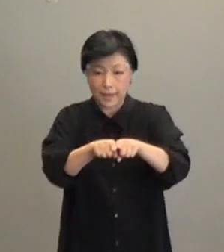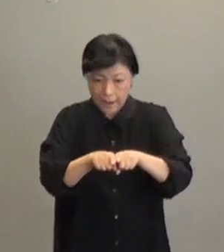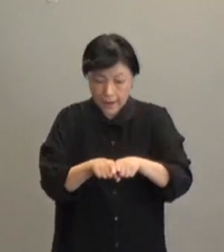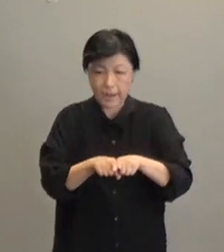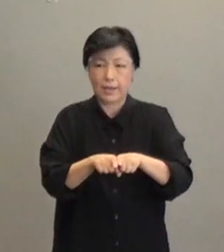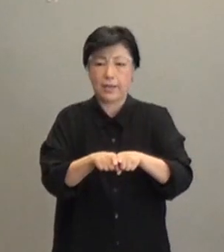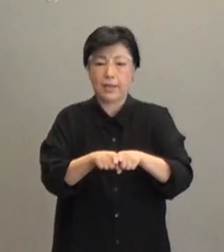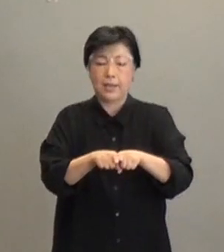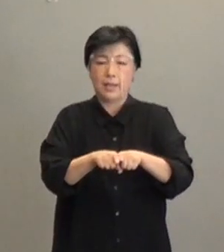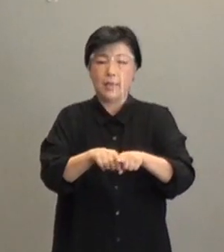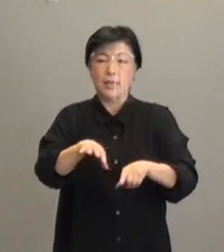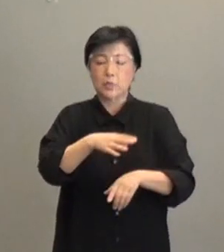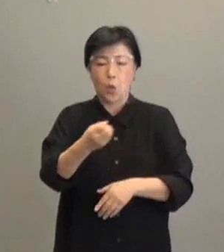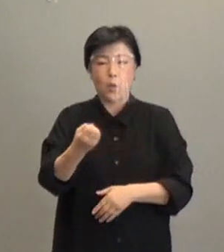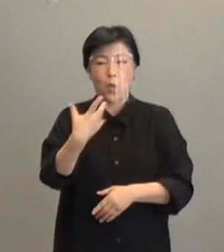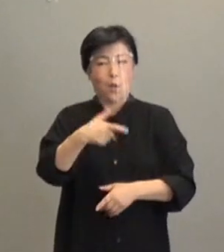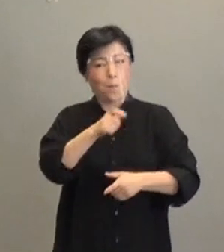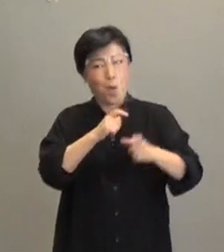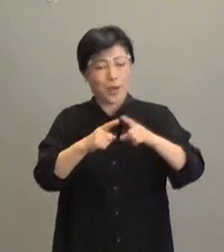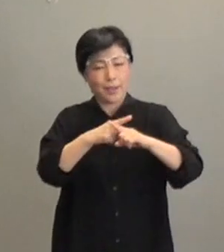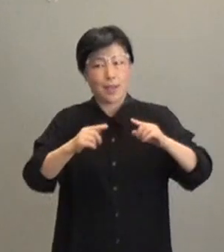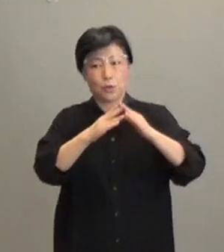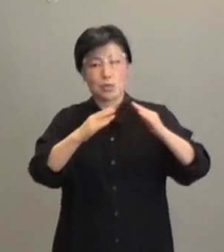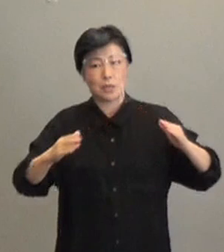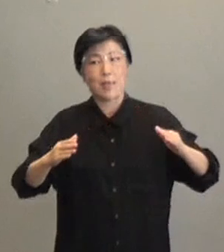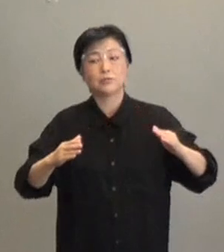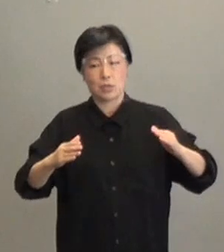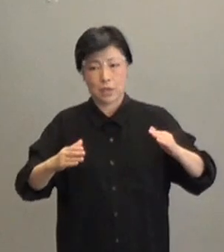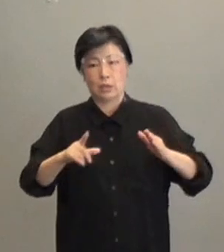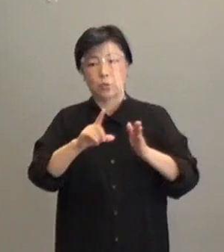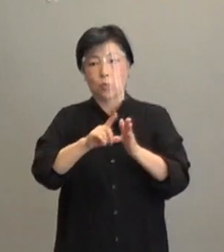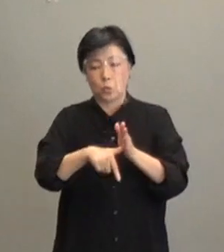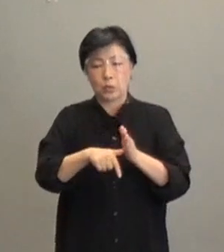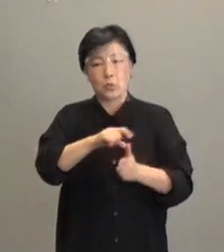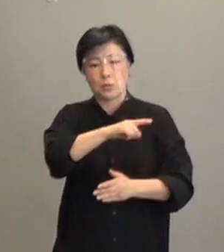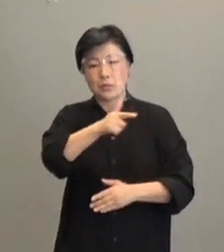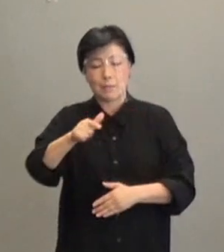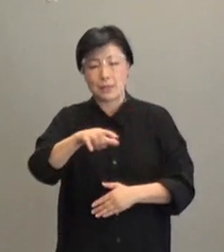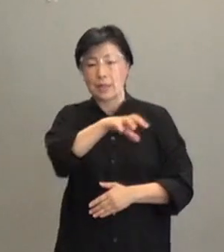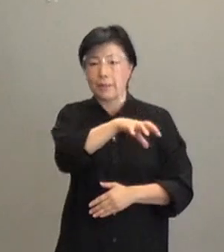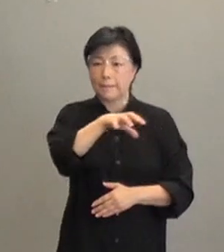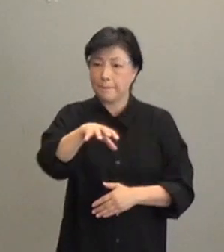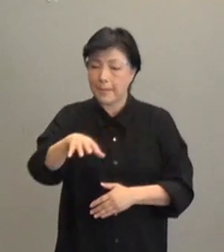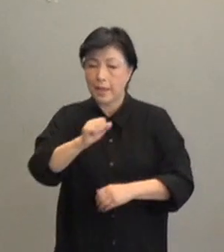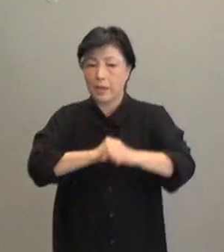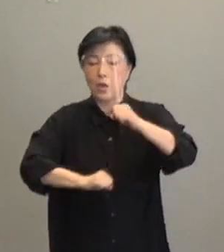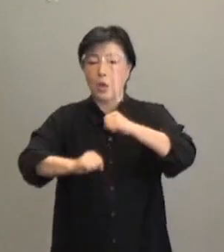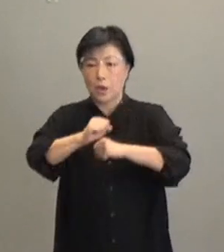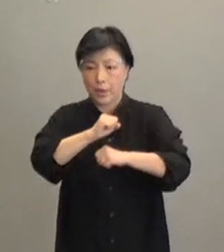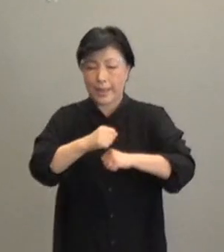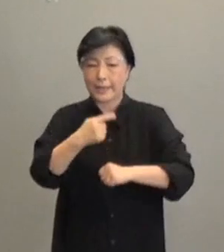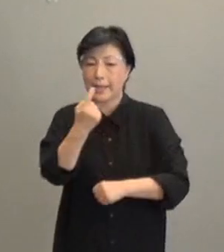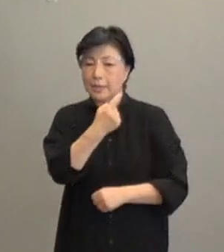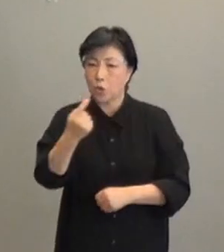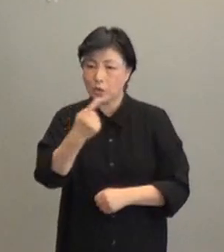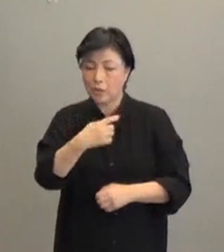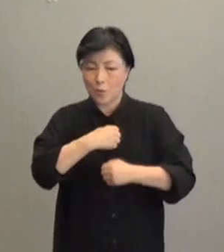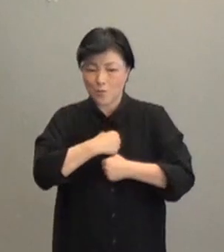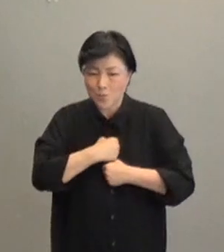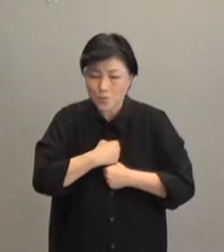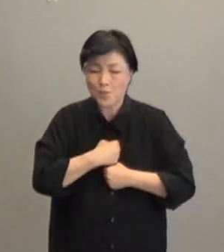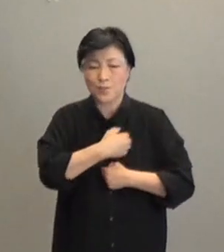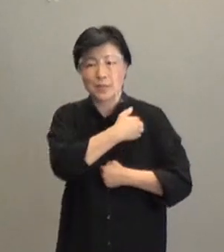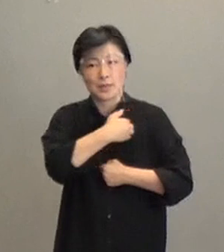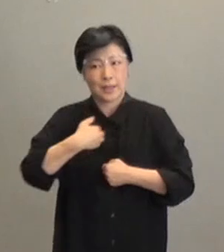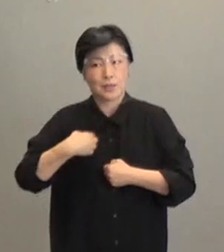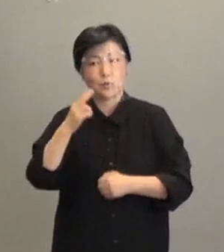ういう忘年会やクリスマスにおけるさまざまな行動が取れるようにしていただく必要